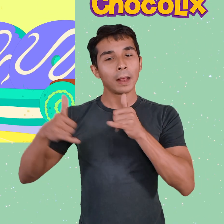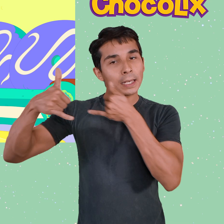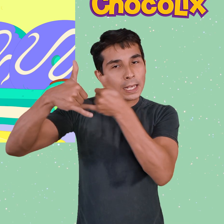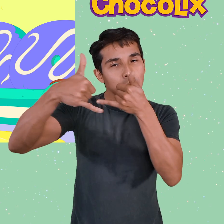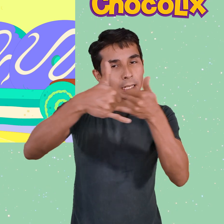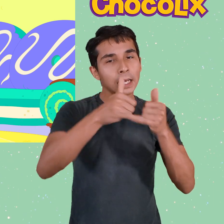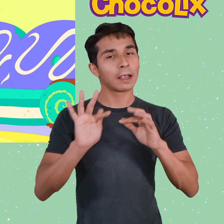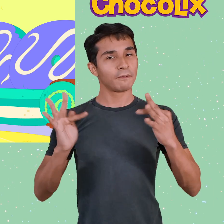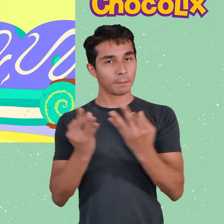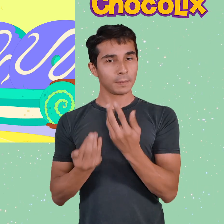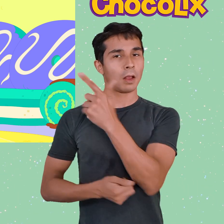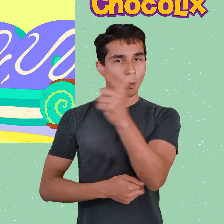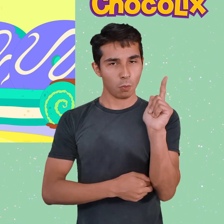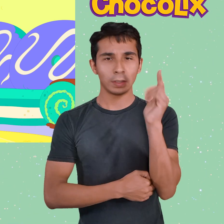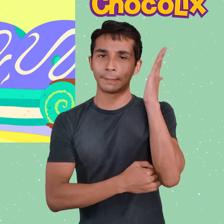saibam de algo.